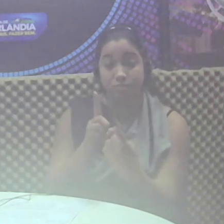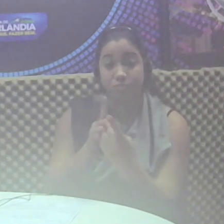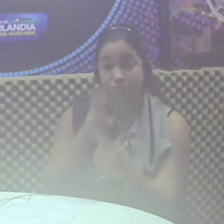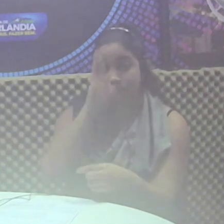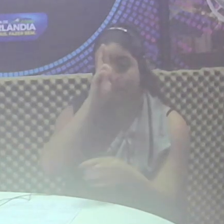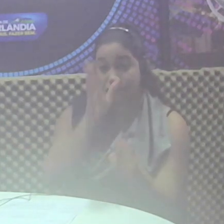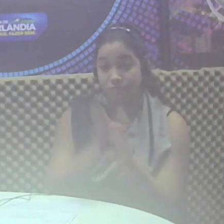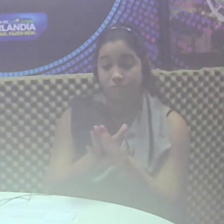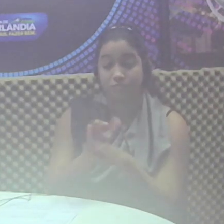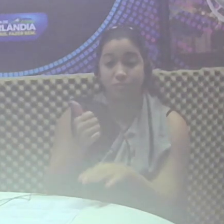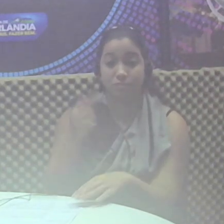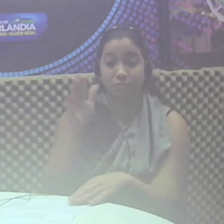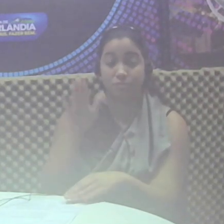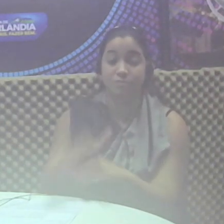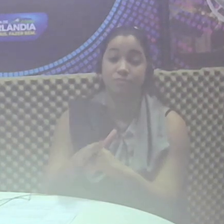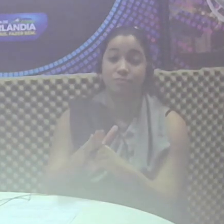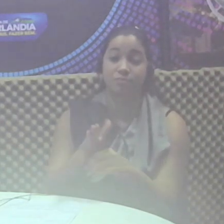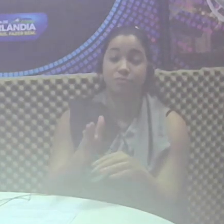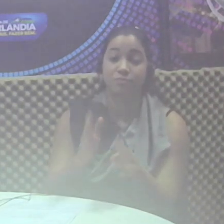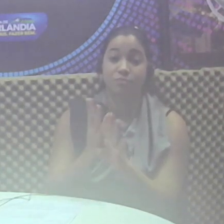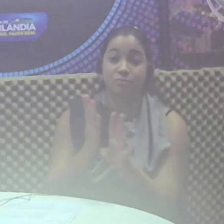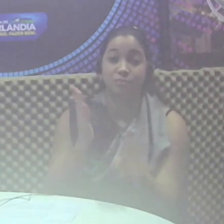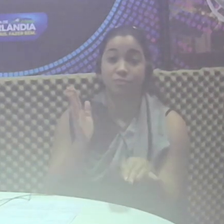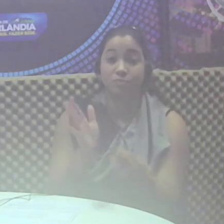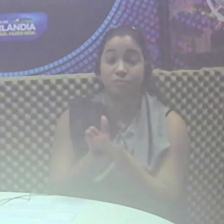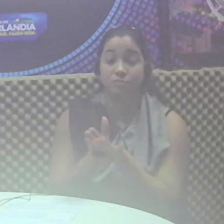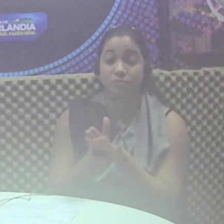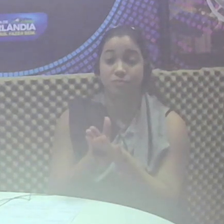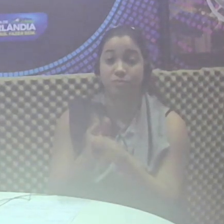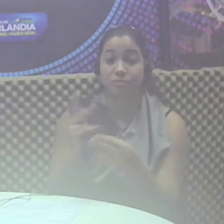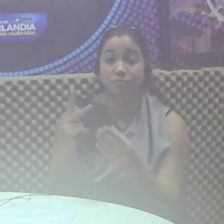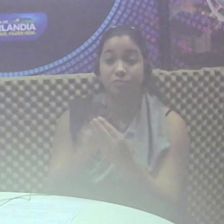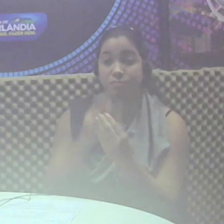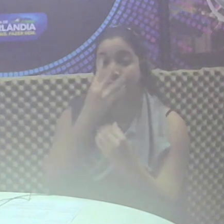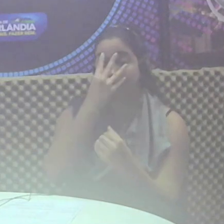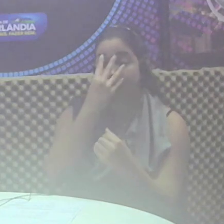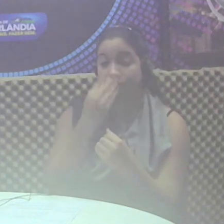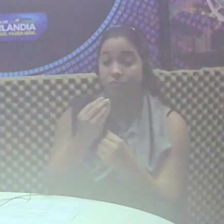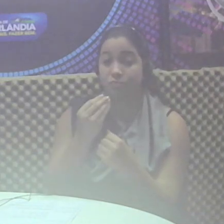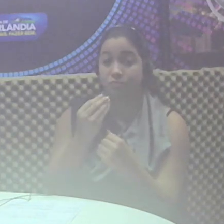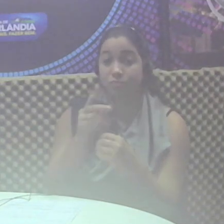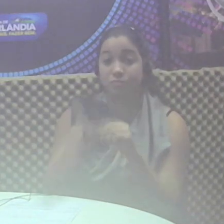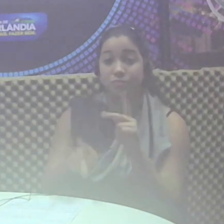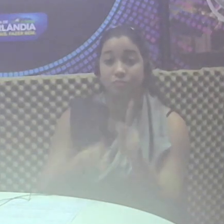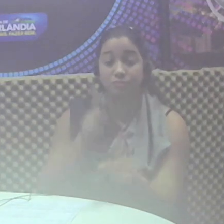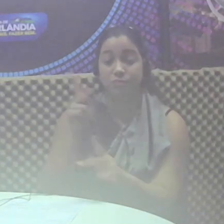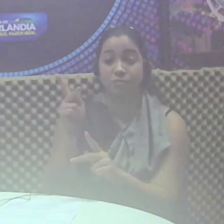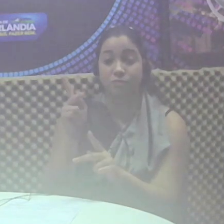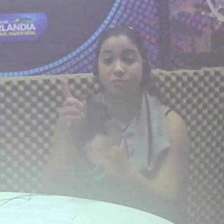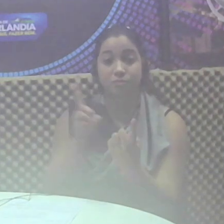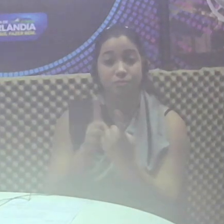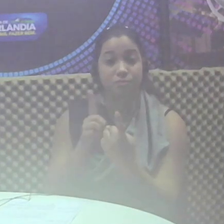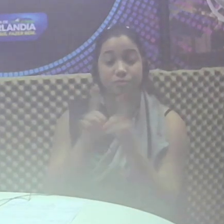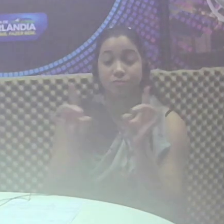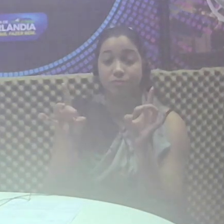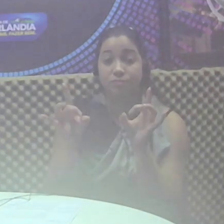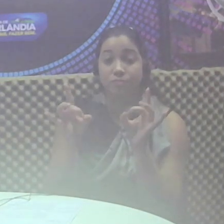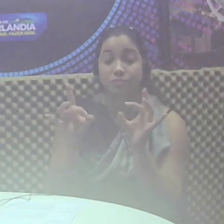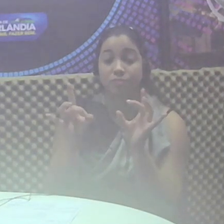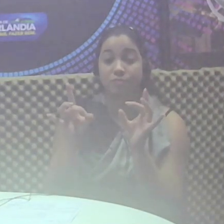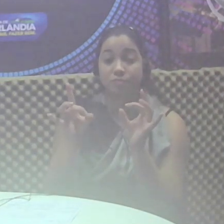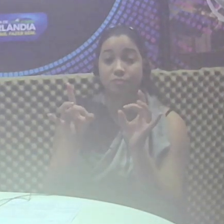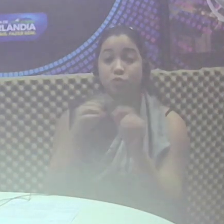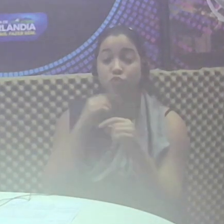às 5 da tarde, por ordem de chegada. Com o Procon Móvel, a população tem atendimento especializado, que pode